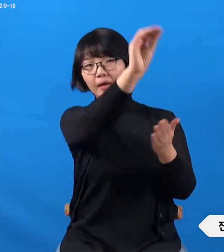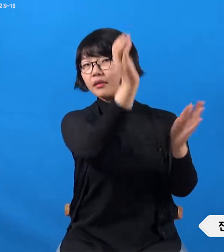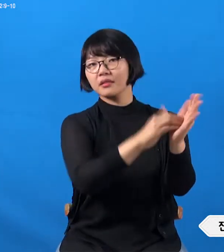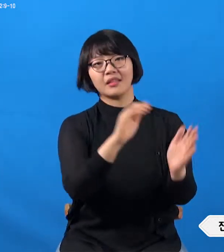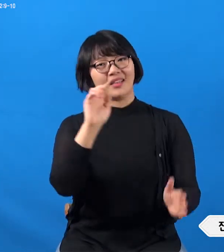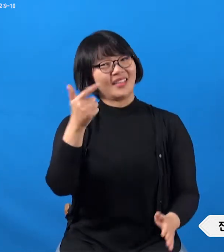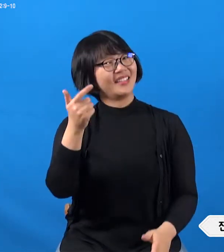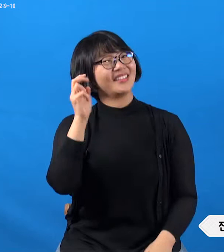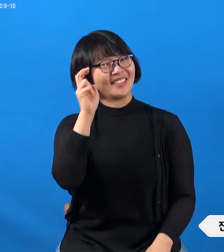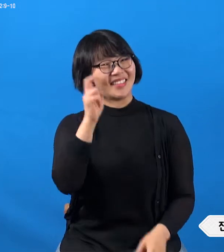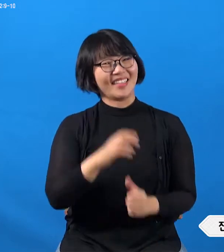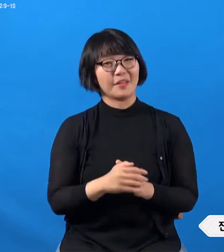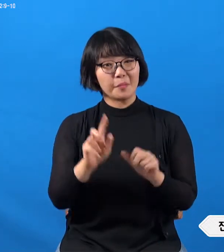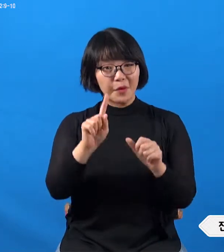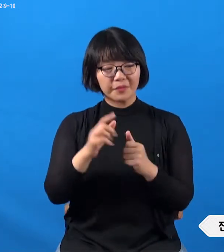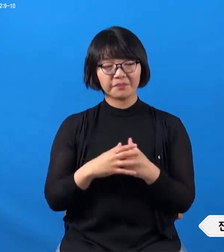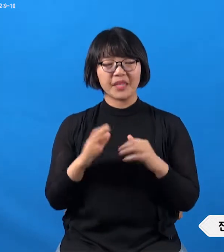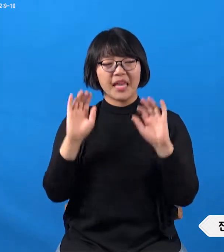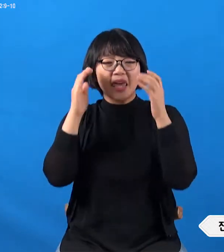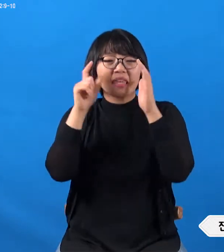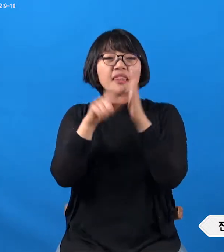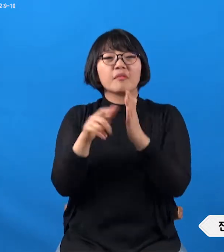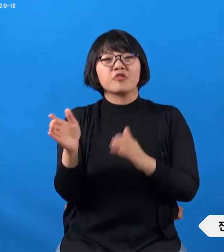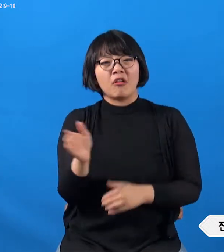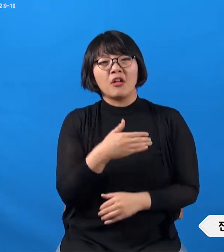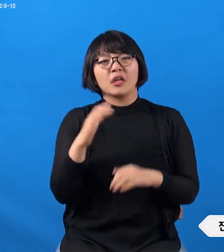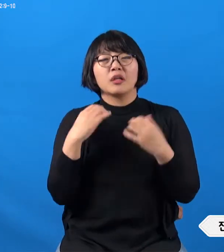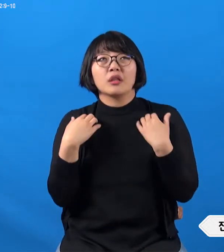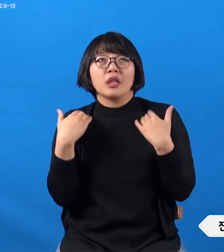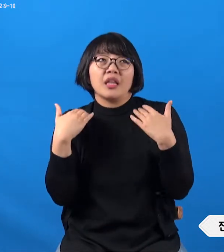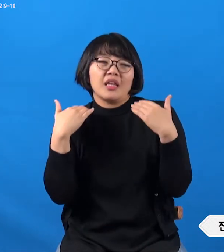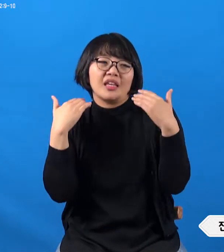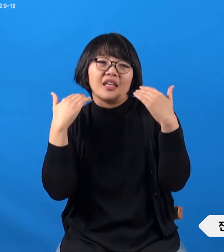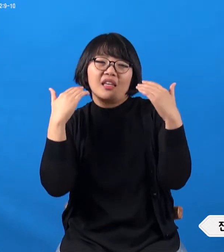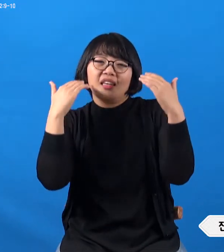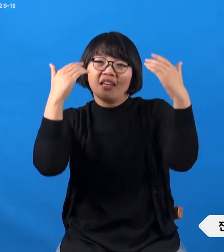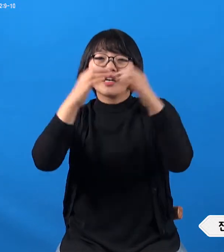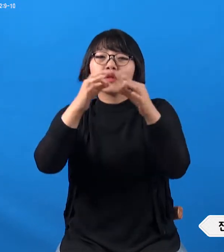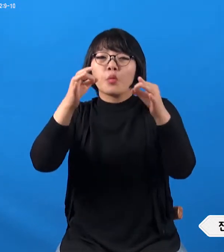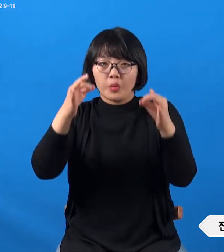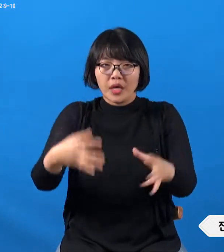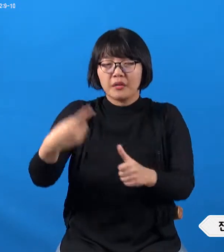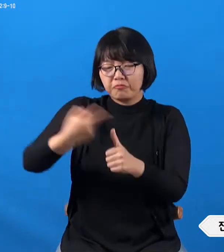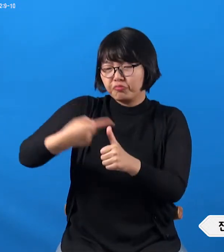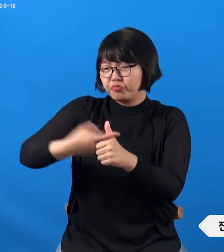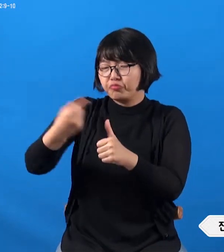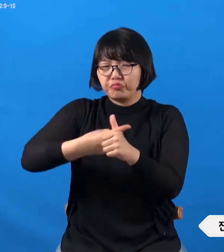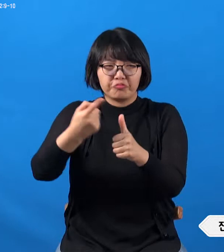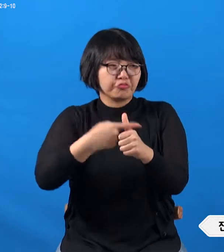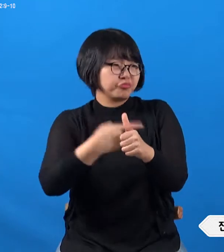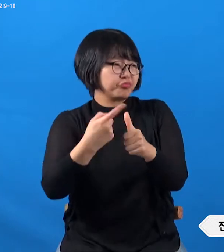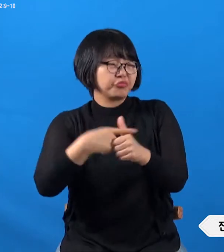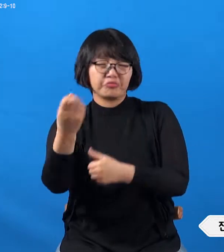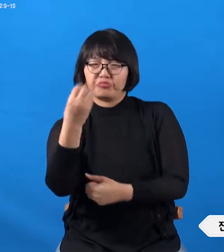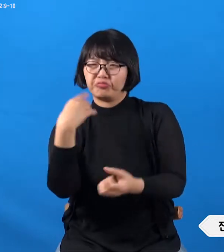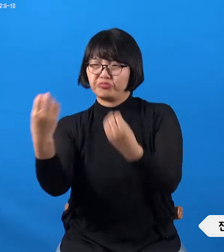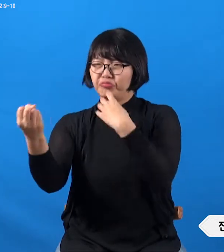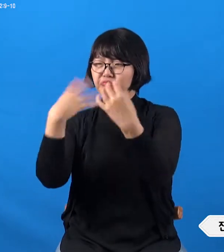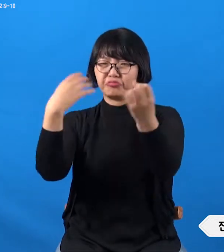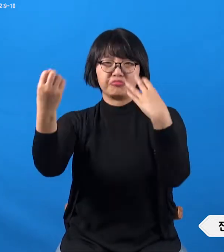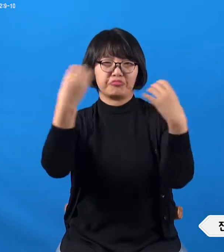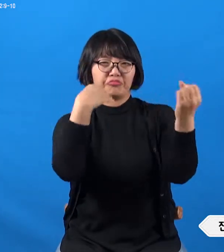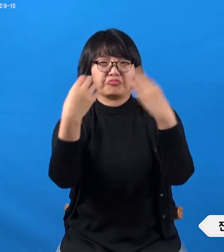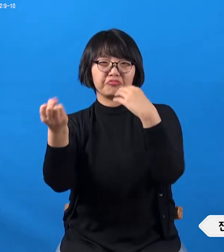것 같습니다. 그동안에 자기가 자기를 향해서 그렇게 미운 오리 새끼처럼 백조인 줄